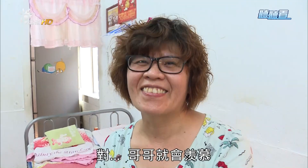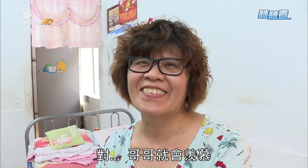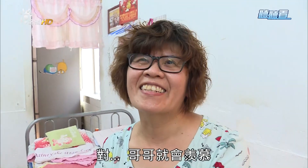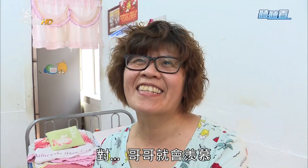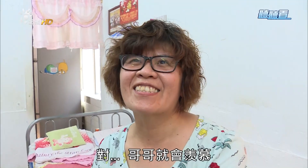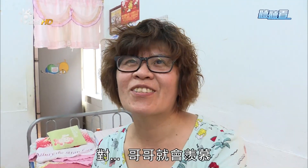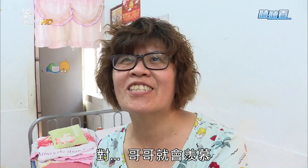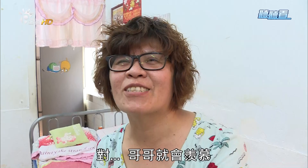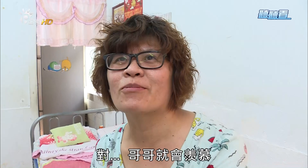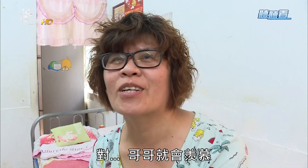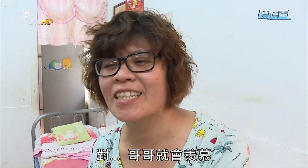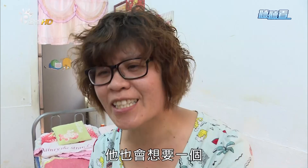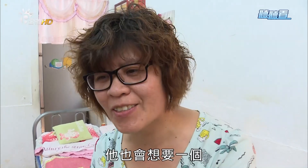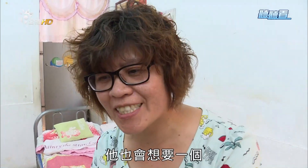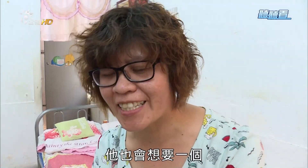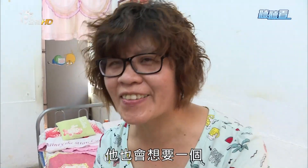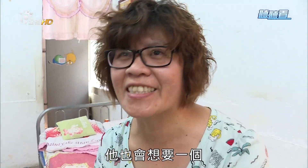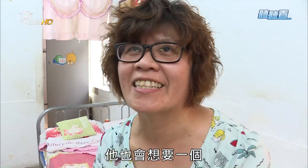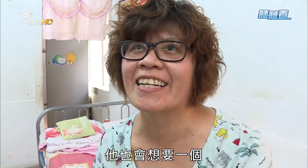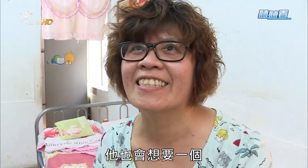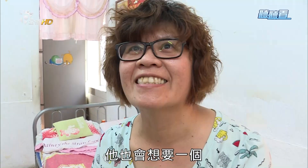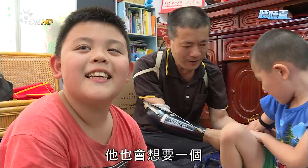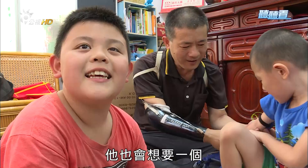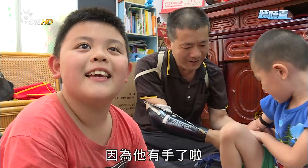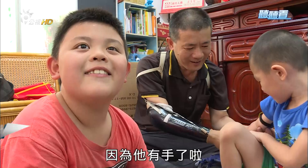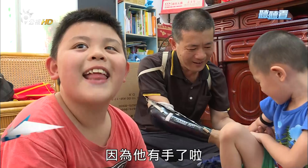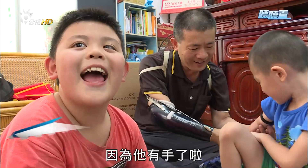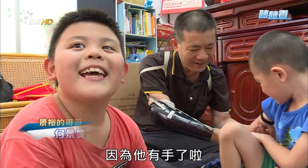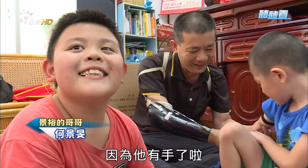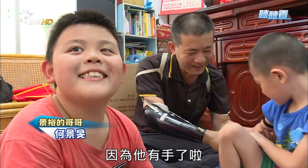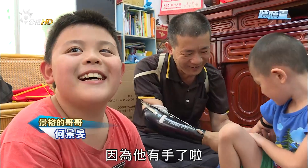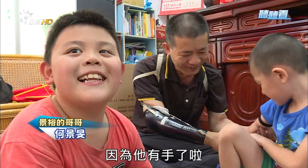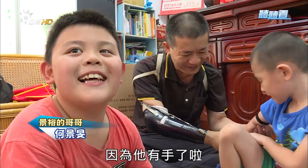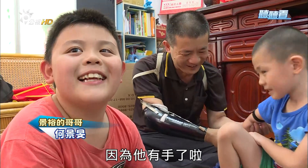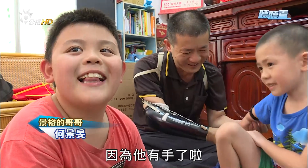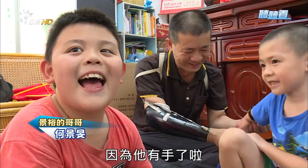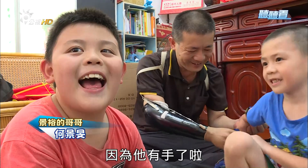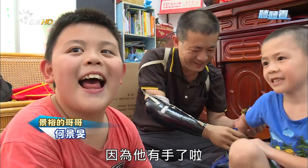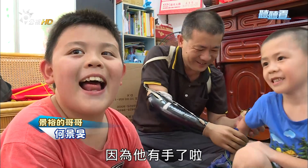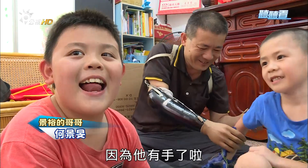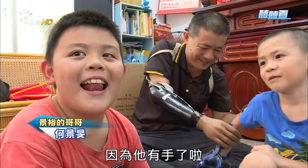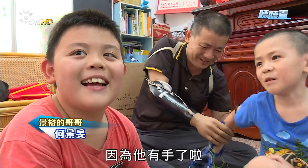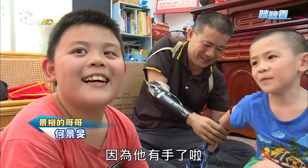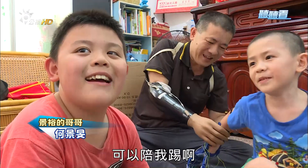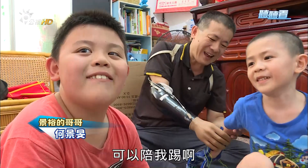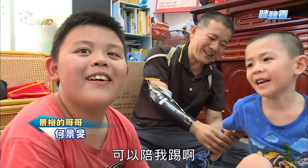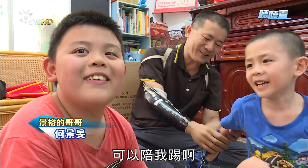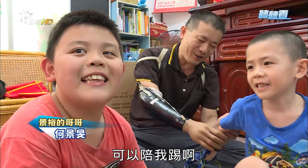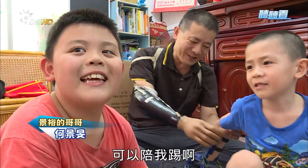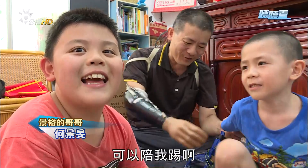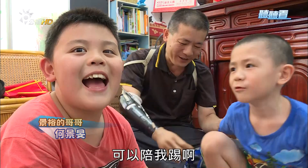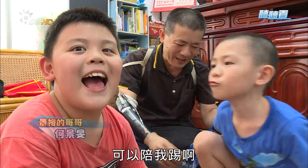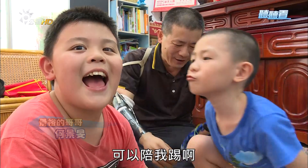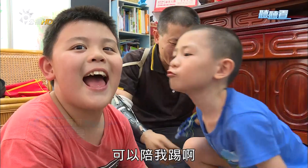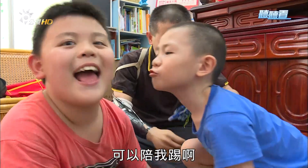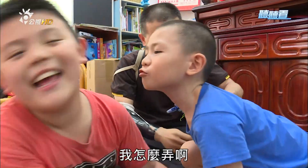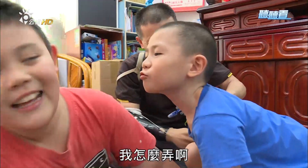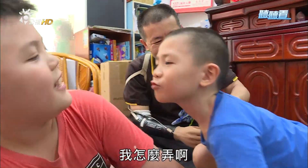对不对？哥哥就会羡慕啊，他也会想要一个啊， 因为他有手了啦，可以没 问题啊。你手一直弯来弯去，我怎么